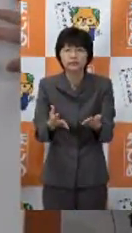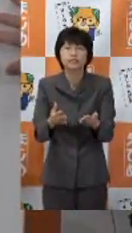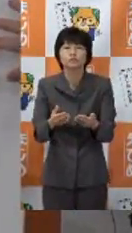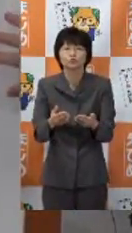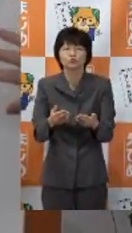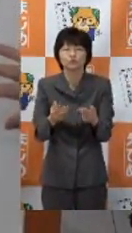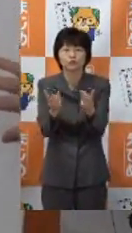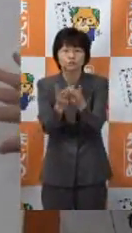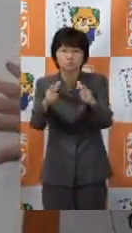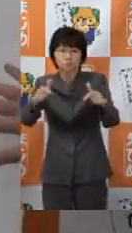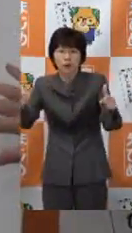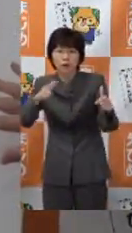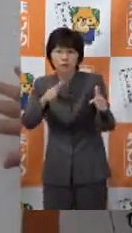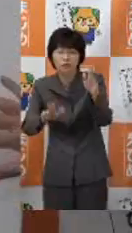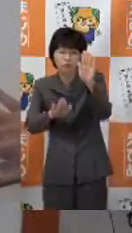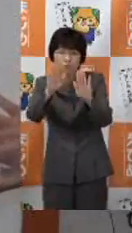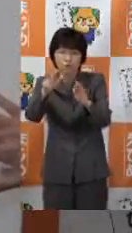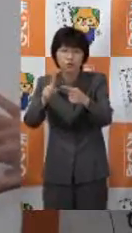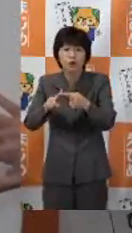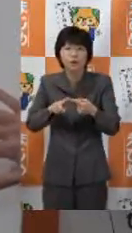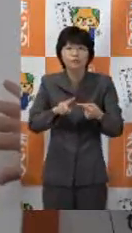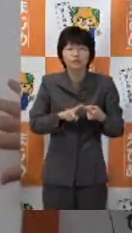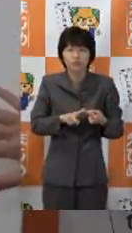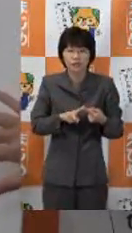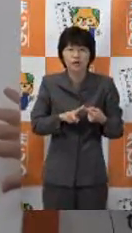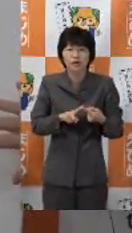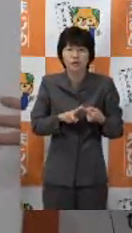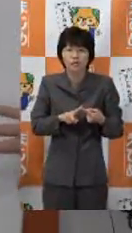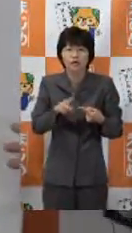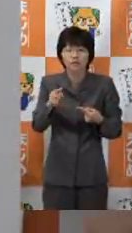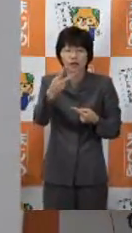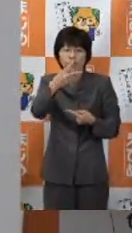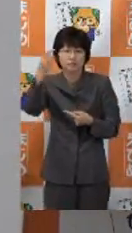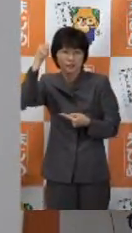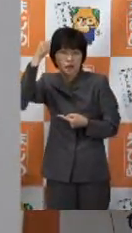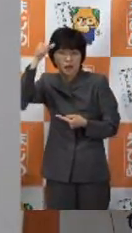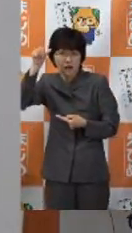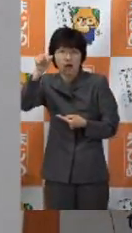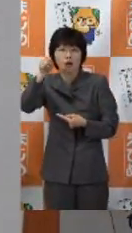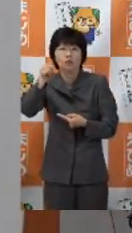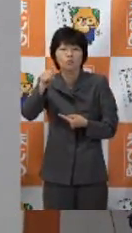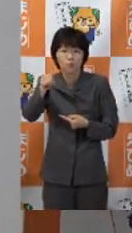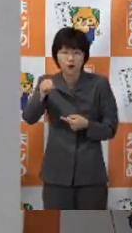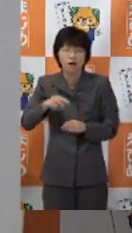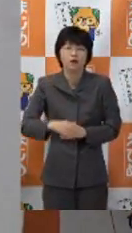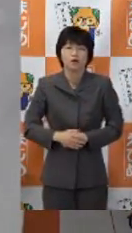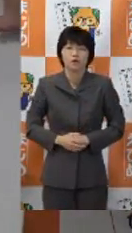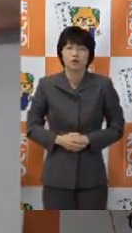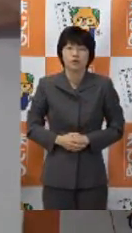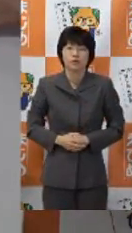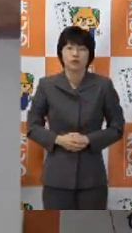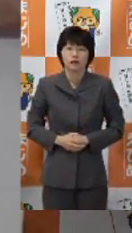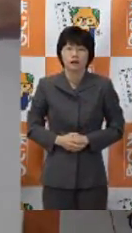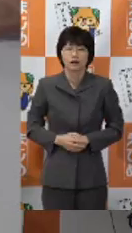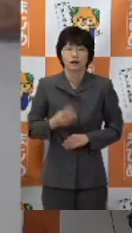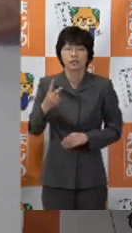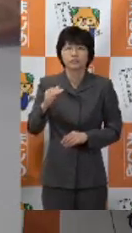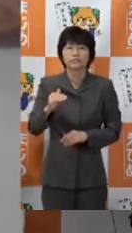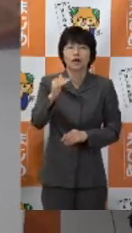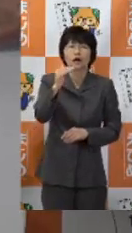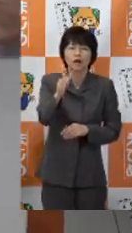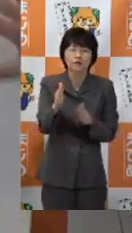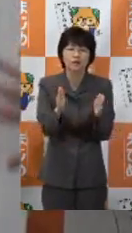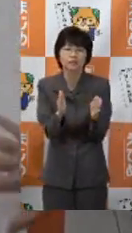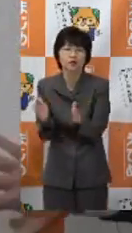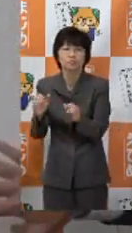今後の国際性の新設増便の状況に合わせてこちらは wiki ある際にあっ